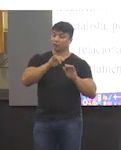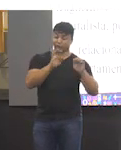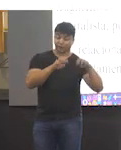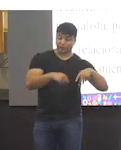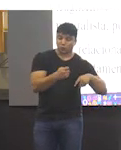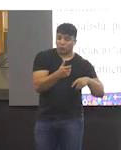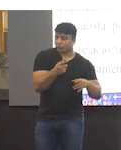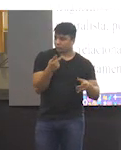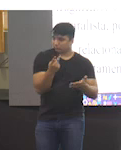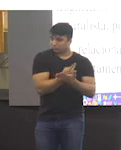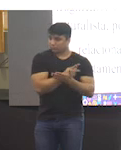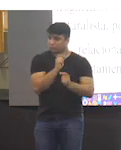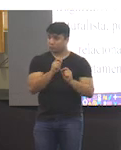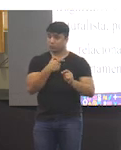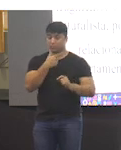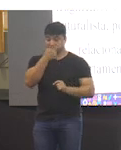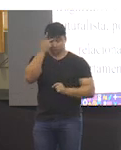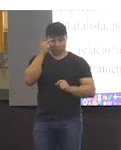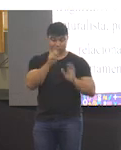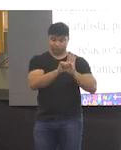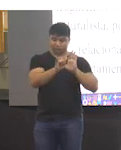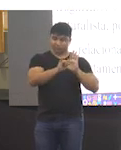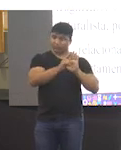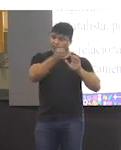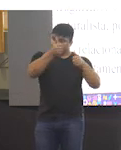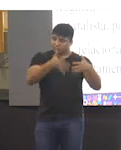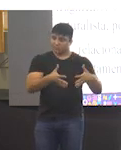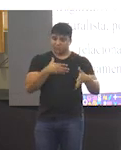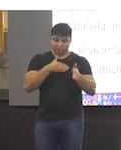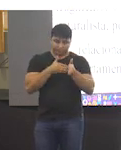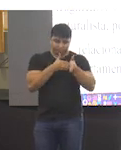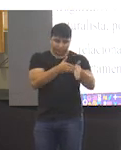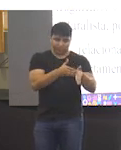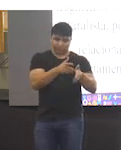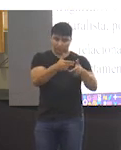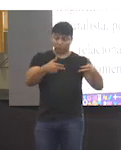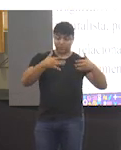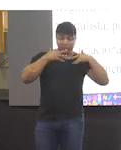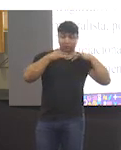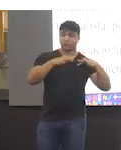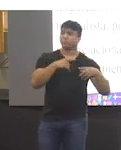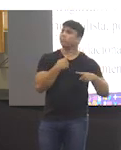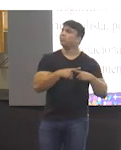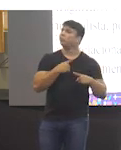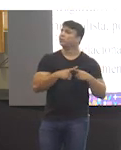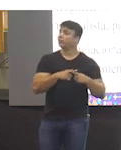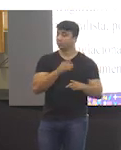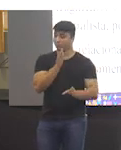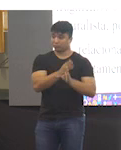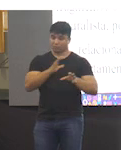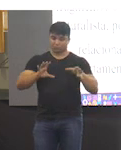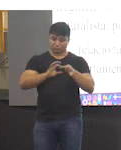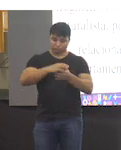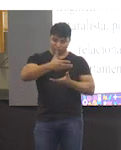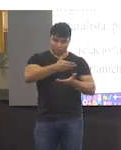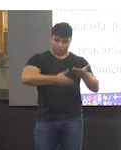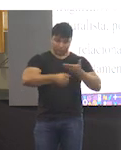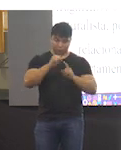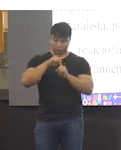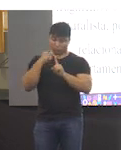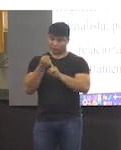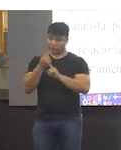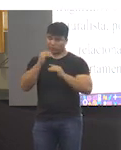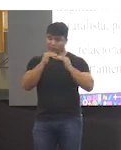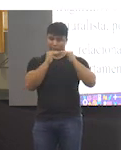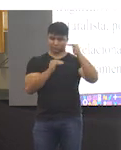Nesse fragmento, o narrador expressa fidelidade ao discurso naturalista, pois relaciona a posição social